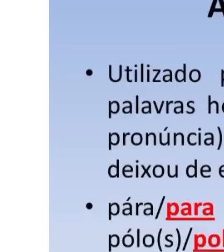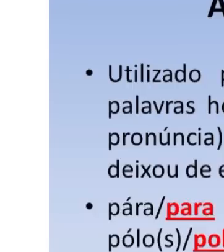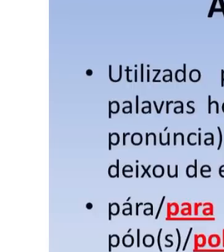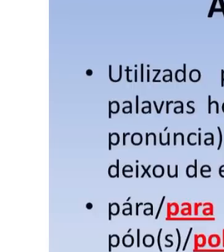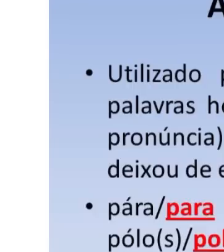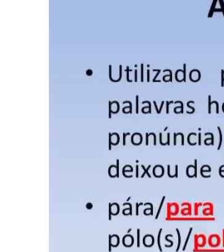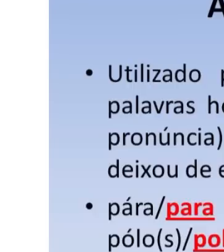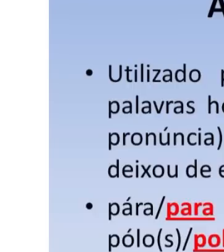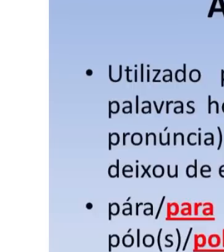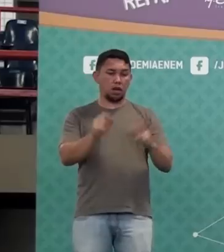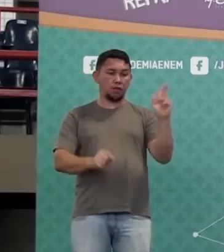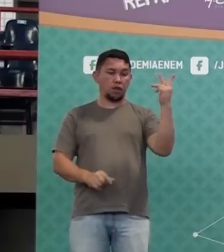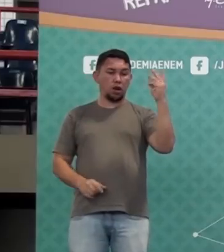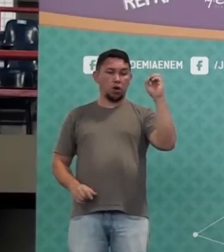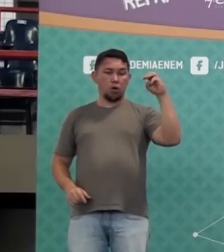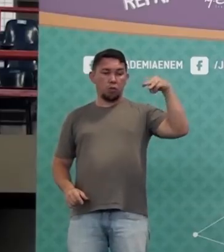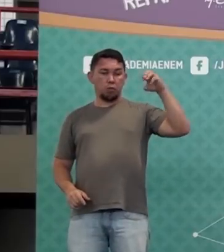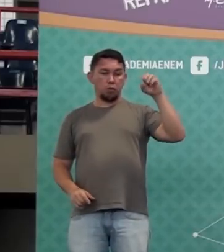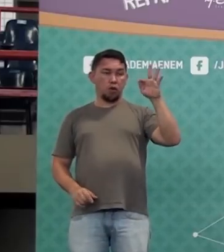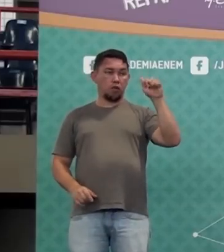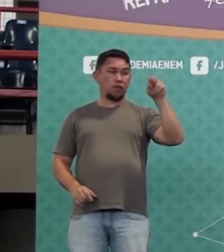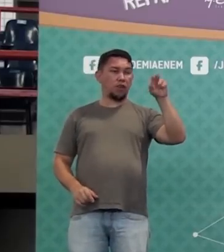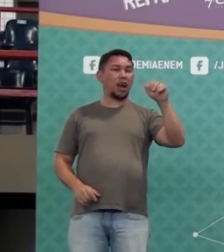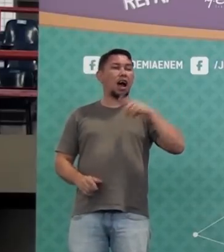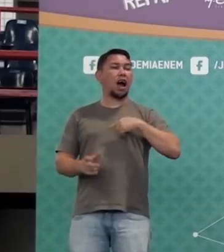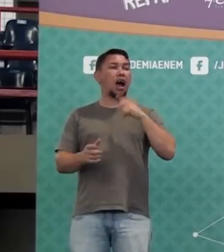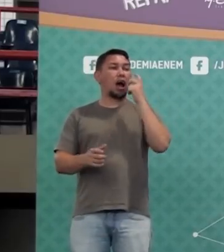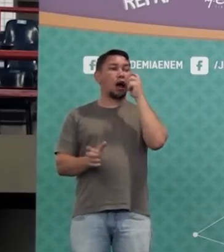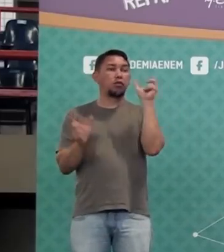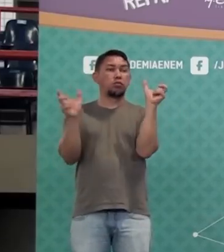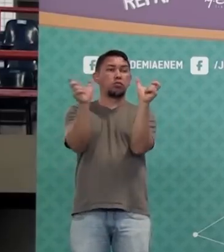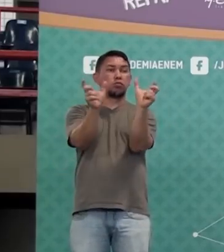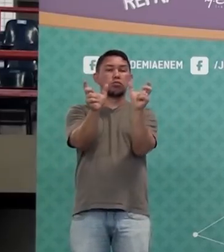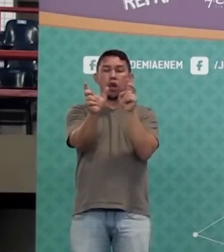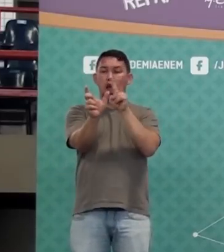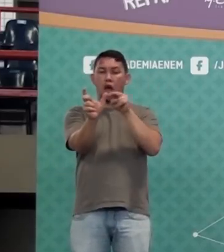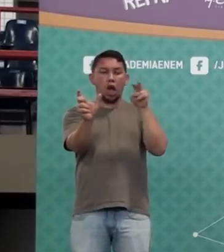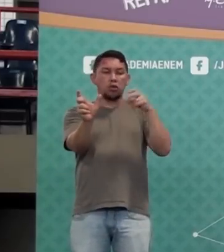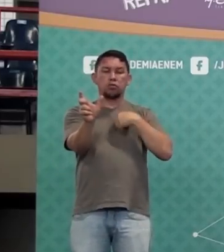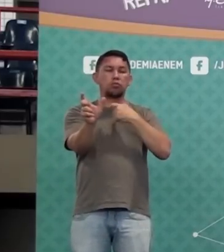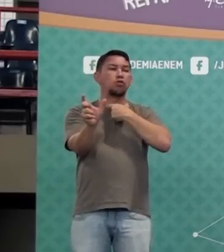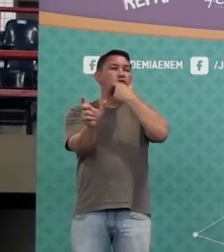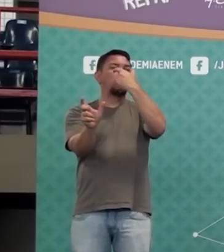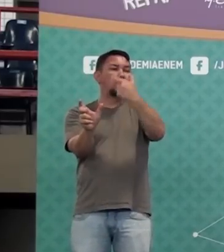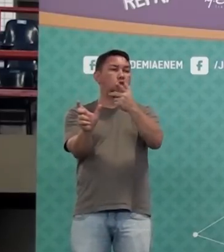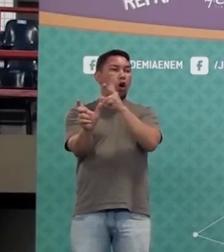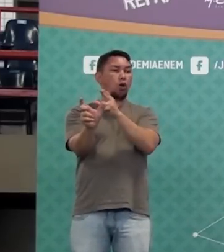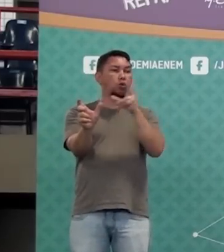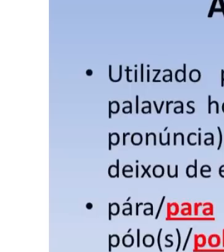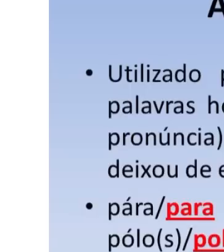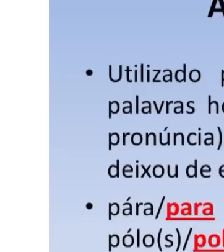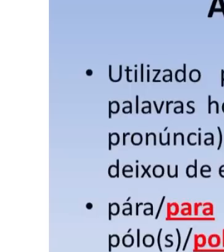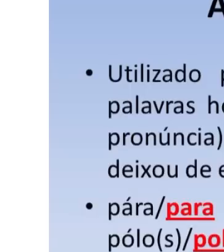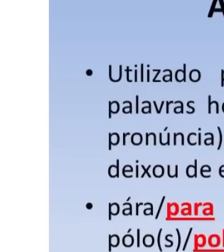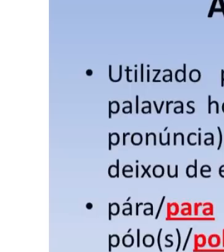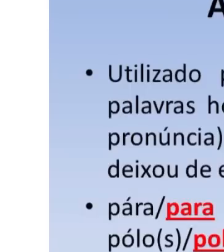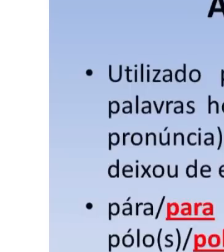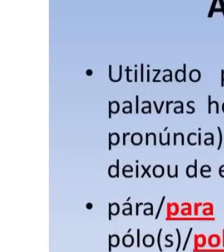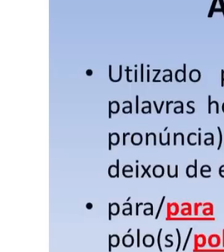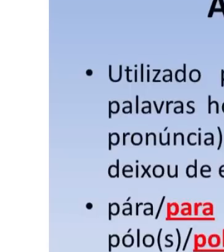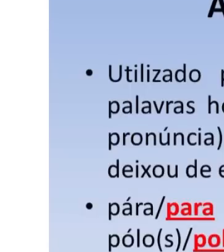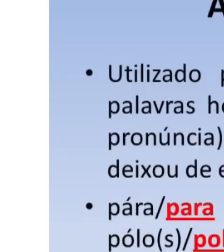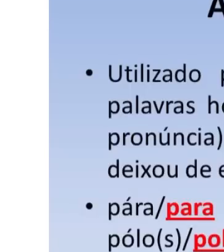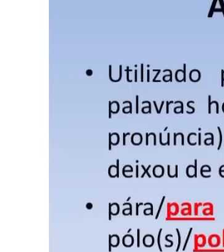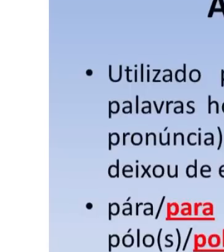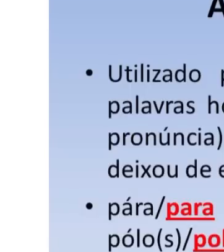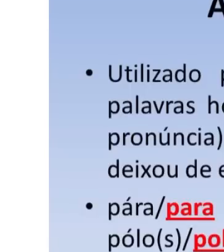a mesma escrita, provavelmente o mesmo som, mas tem significados diferentes, que